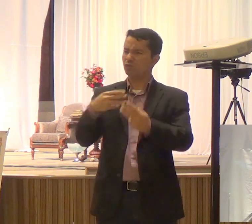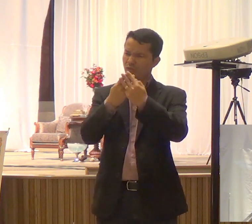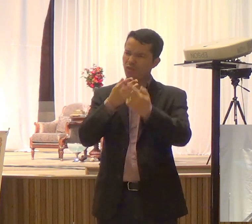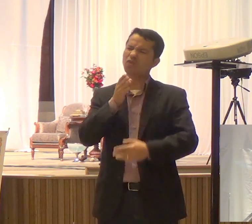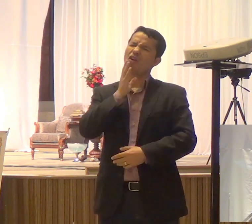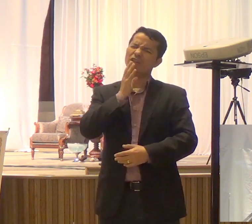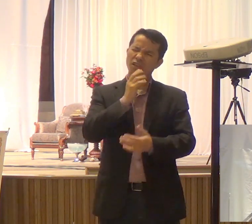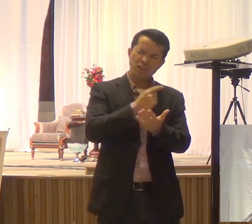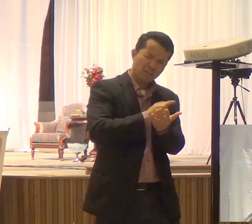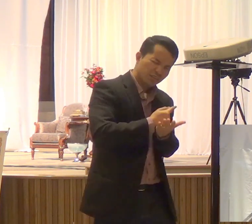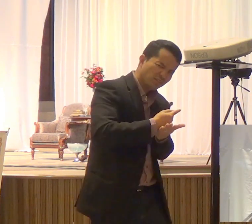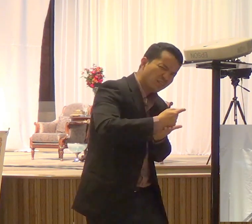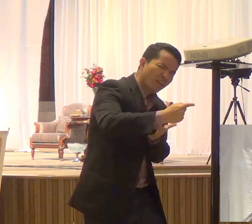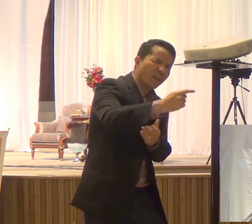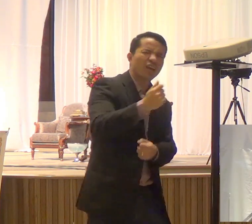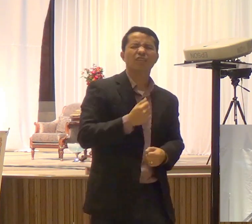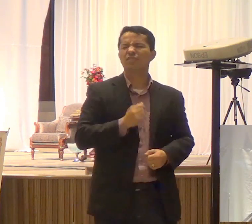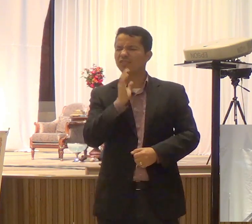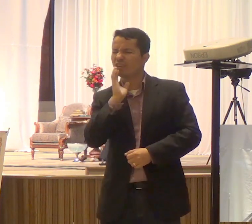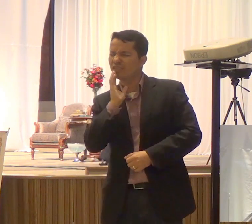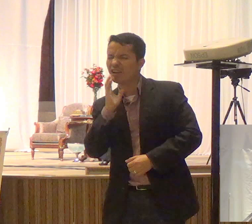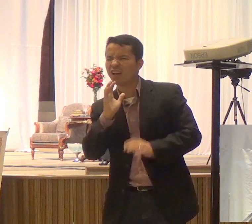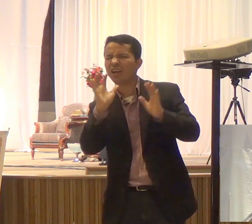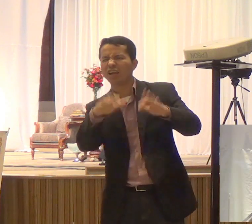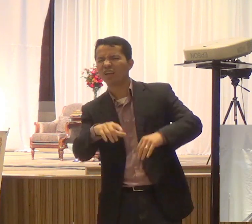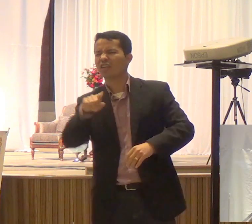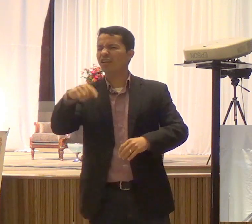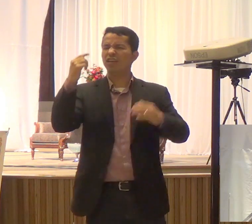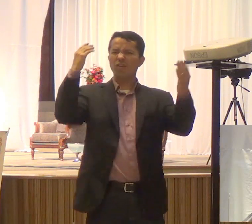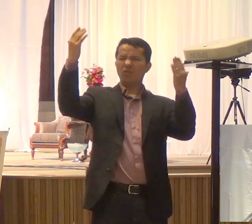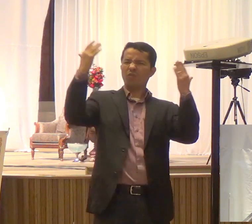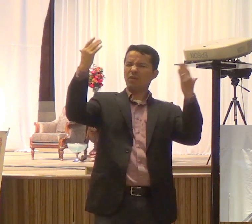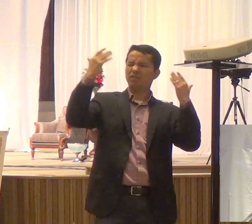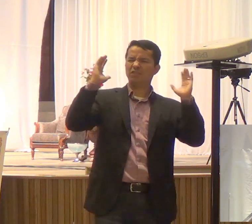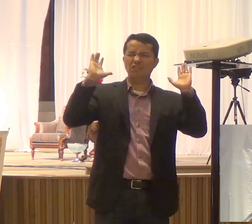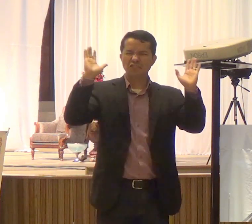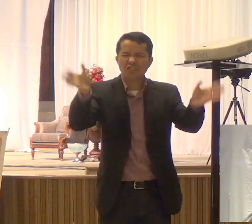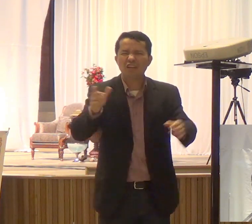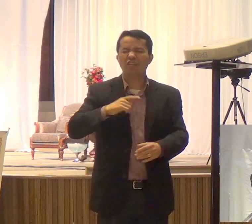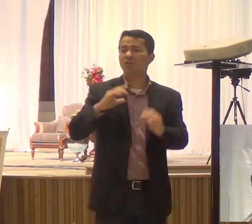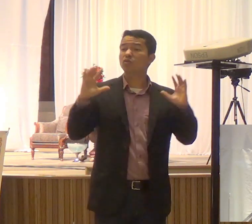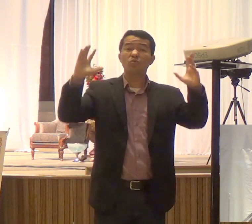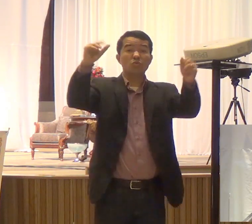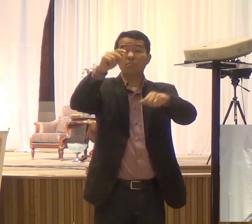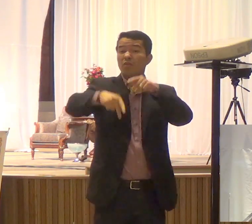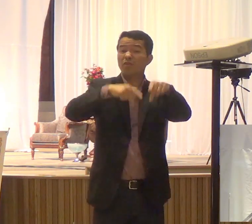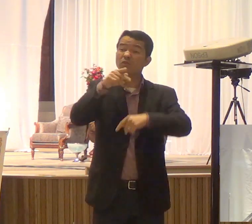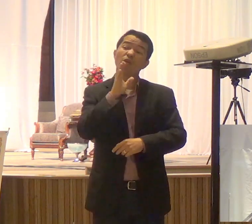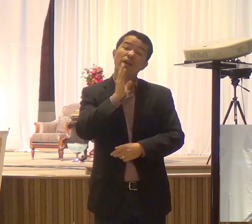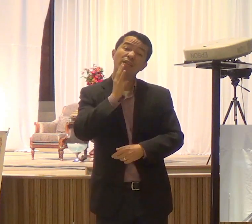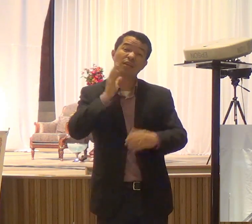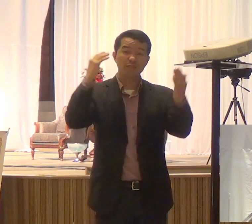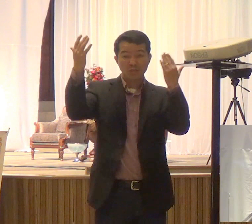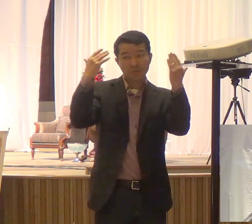desde Gênesis. Muita gente já havia falado sobre essa mesma ilustração, então era uma ideia clara para o povo de Deus, essa